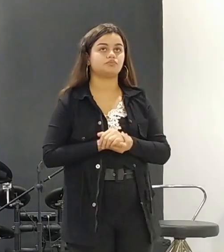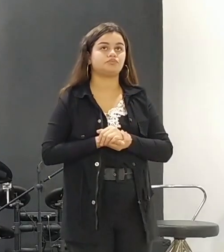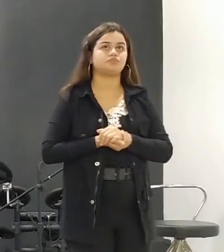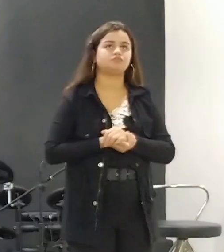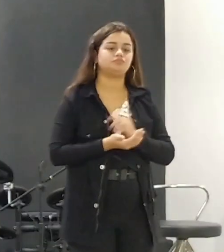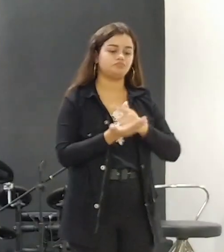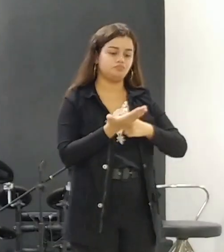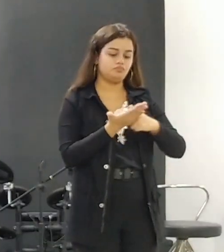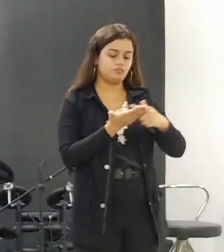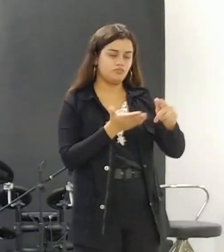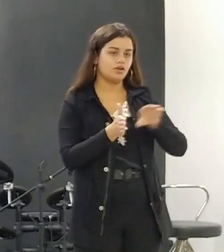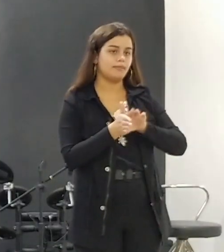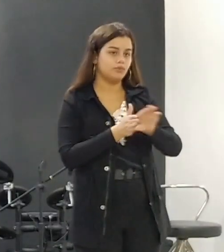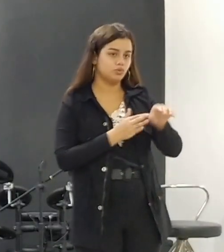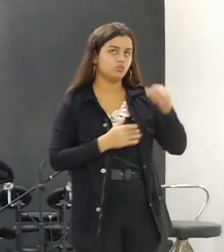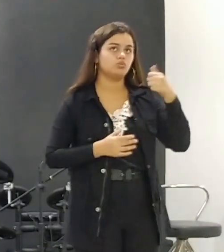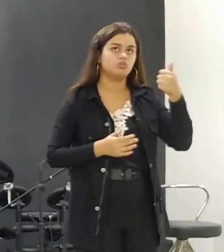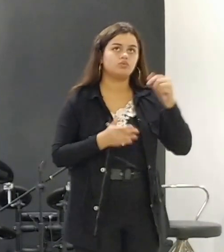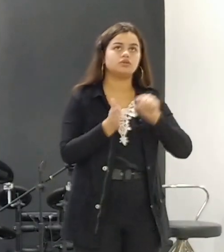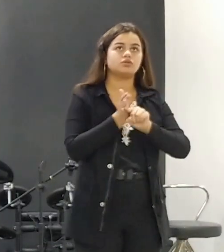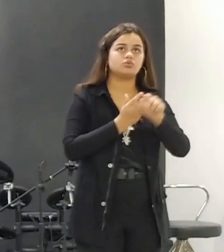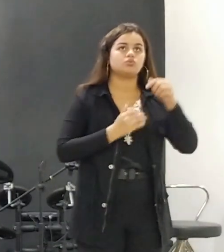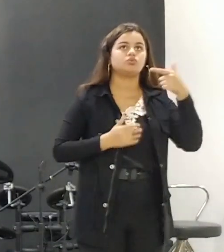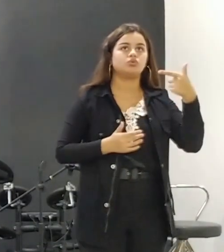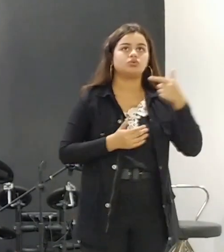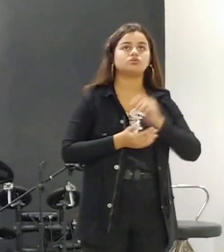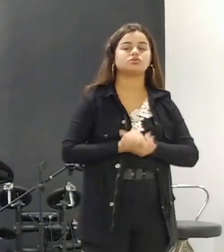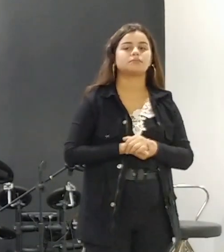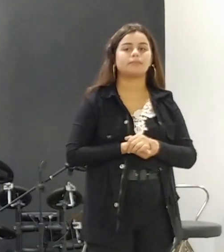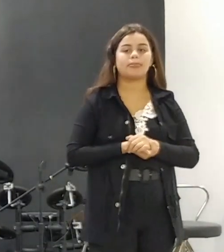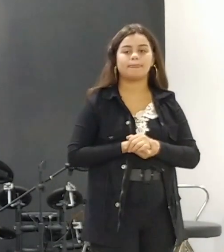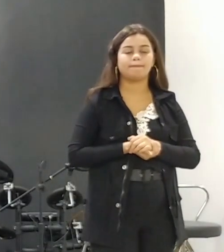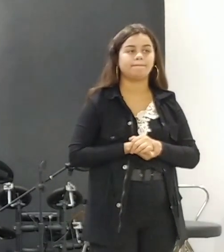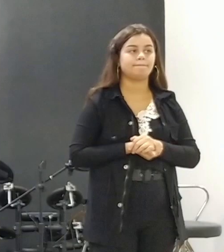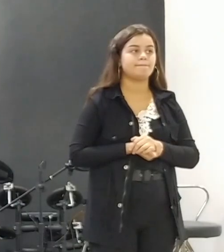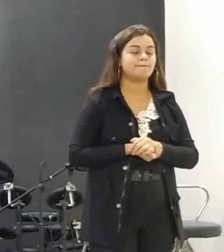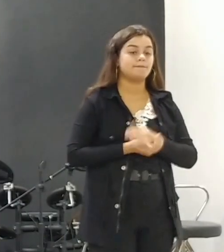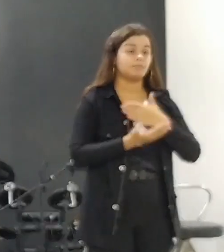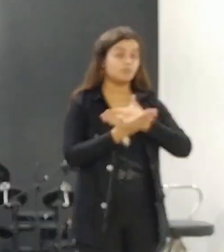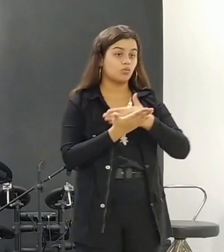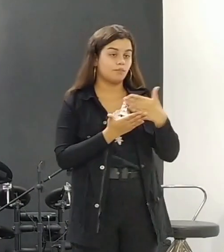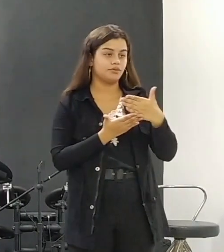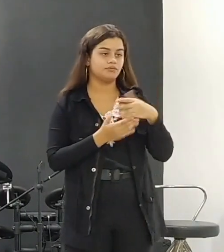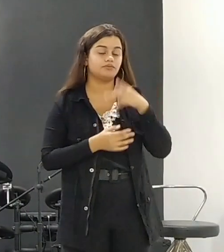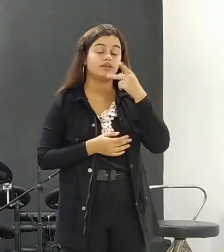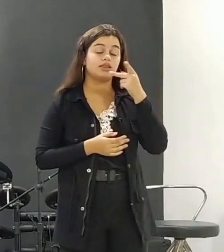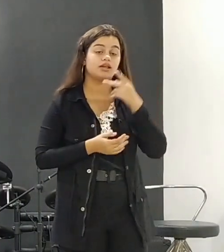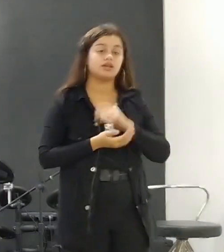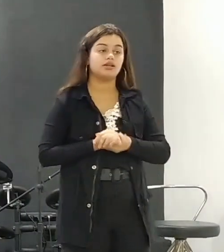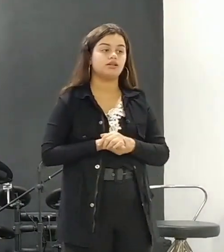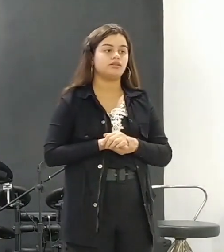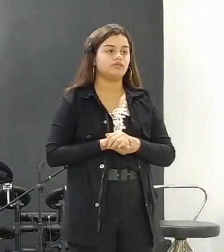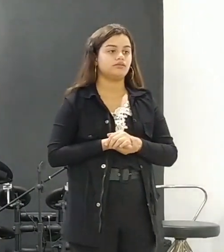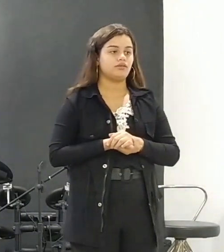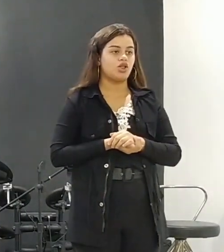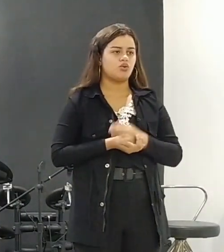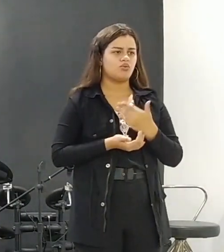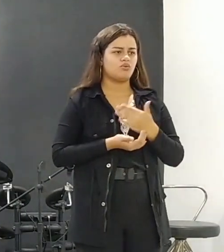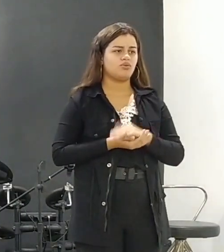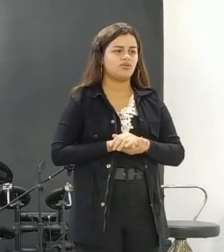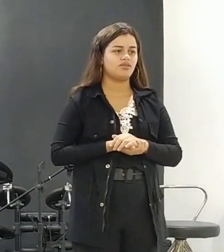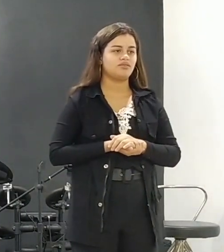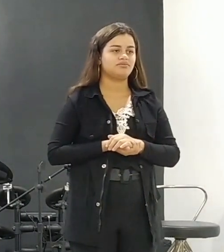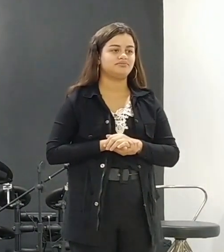Gênesis capítulo 1, versículo 2, Vamos aqui nessa introdução falar sobre essa família ali, passeando